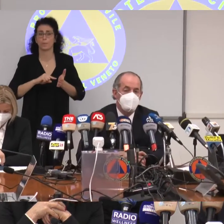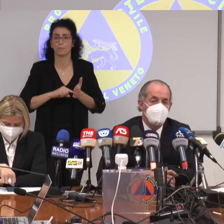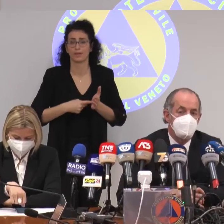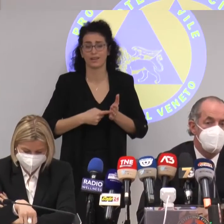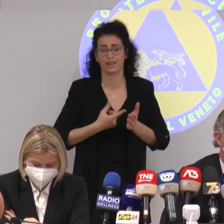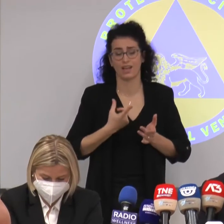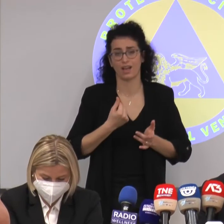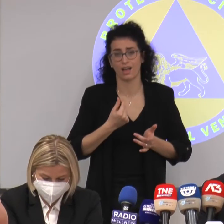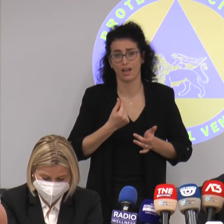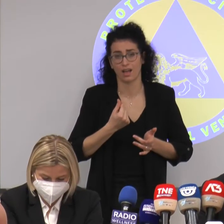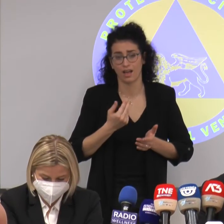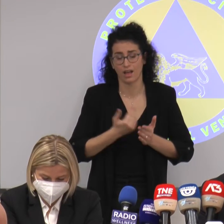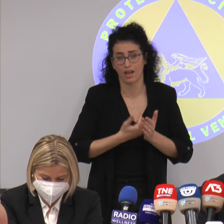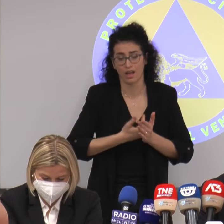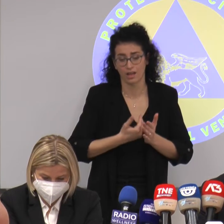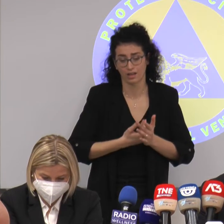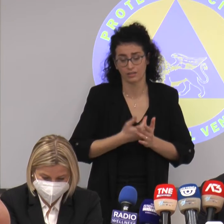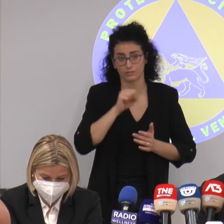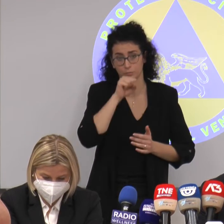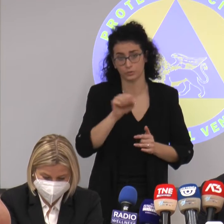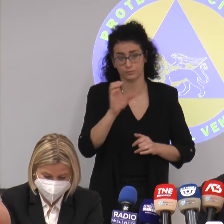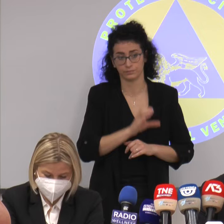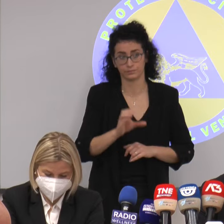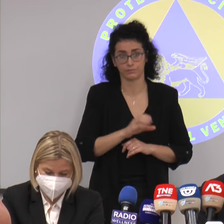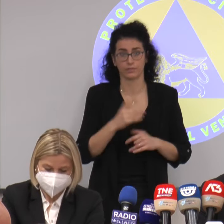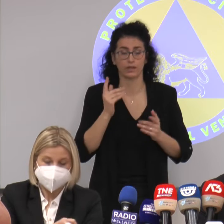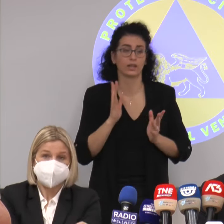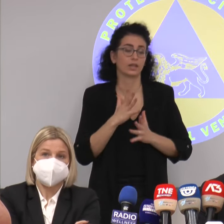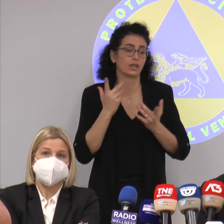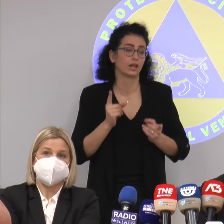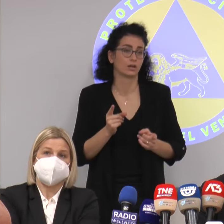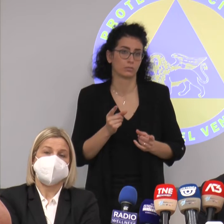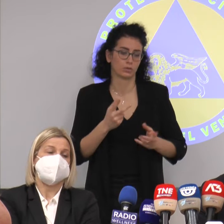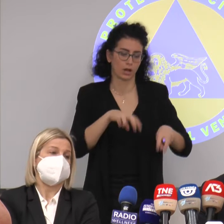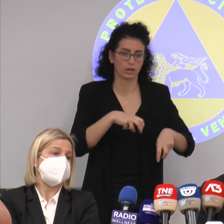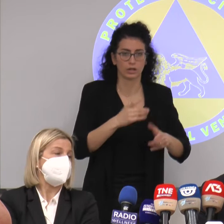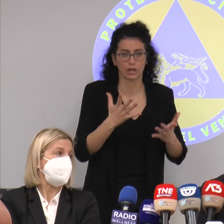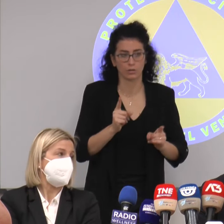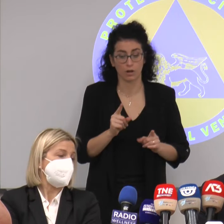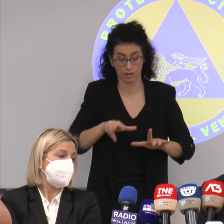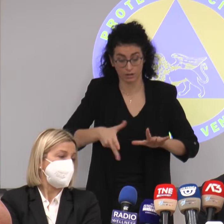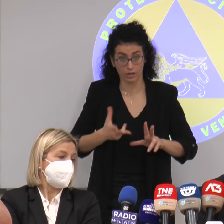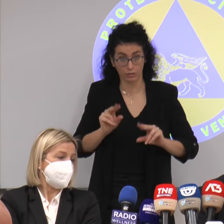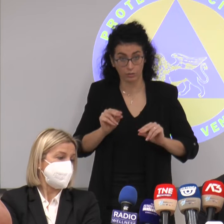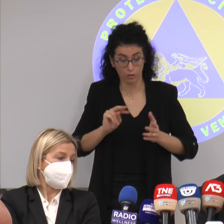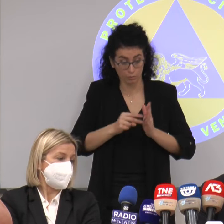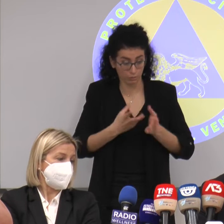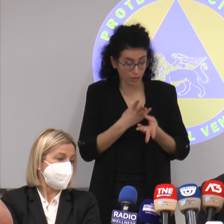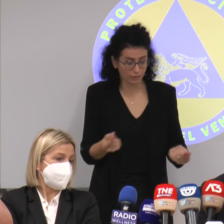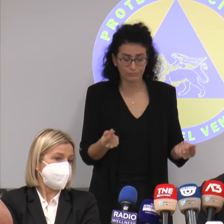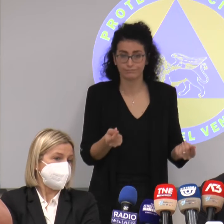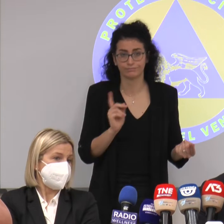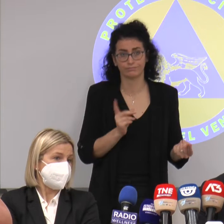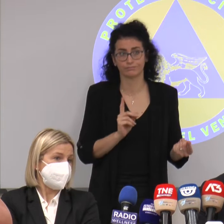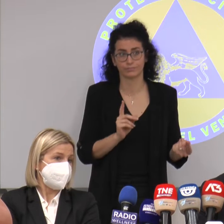è certo è che il programma non lo ritroviamo con le thriller con con nuove trivellazioni cronache co a dover decidere fra una scelta di campo rispetto